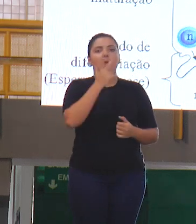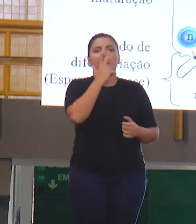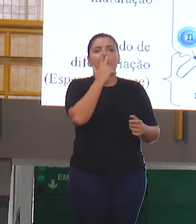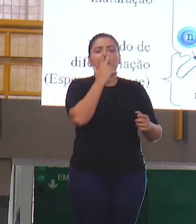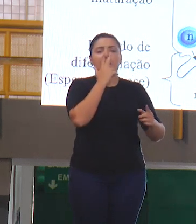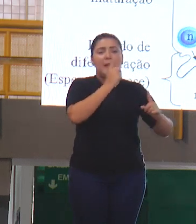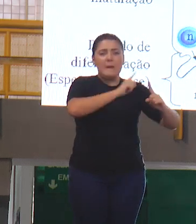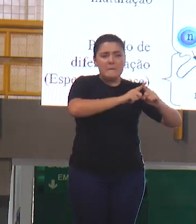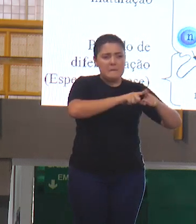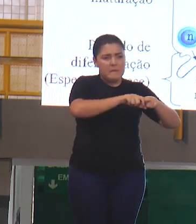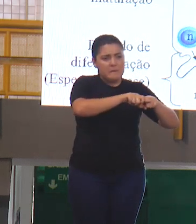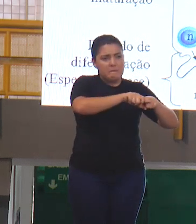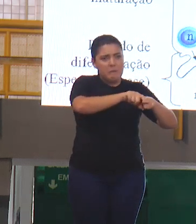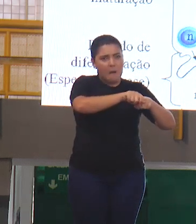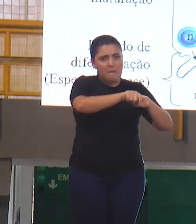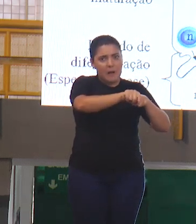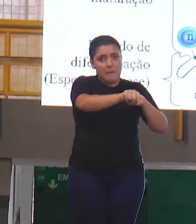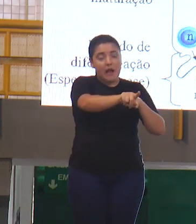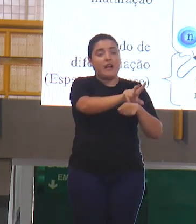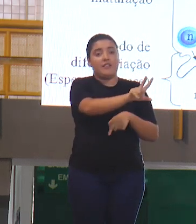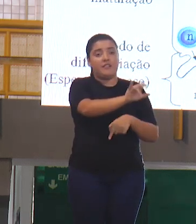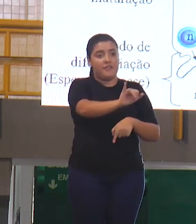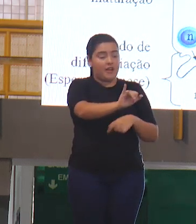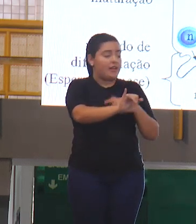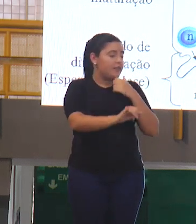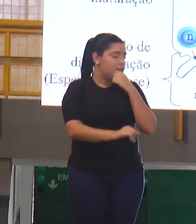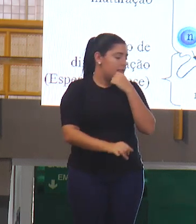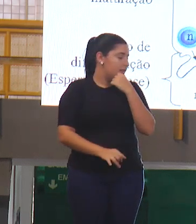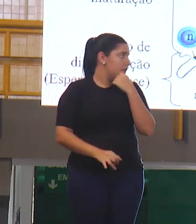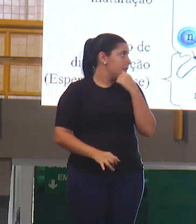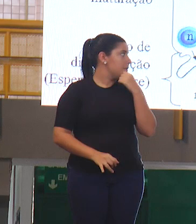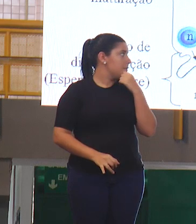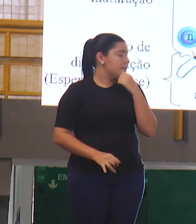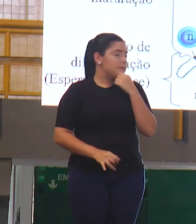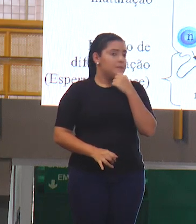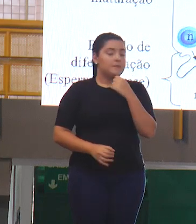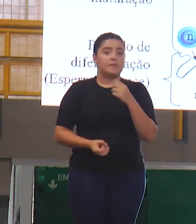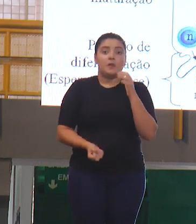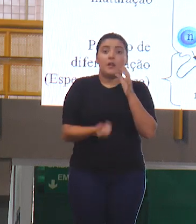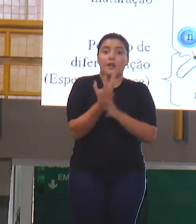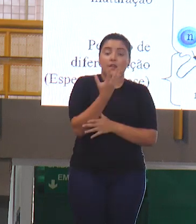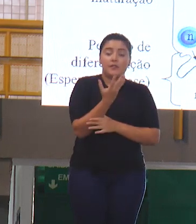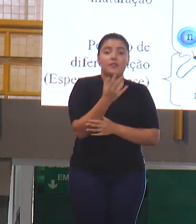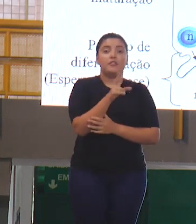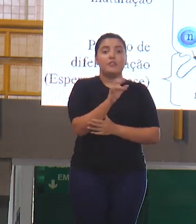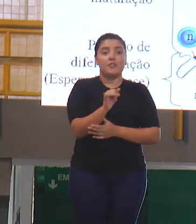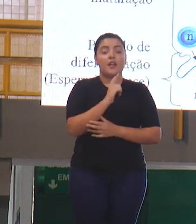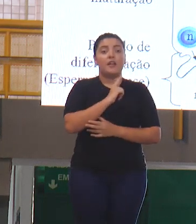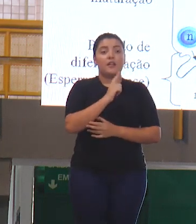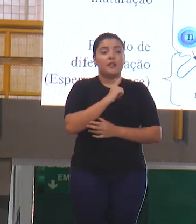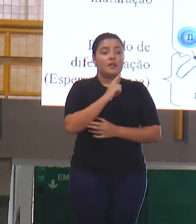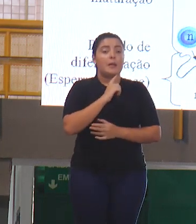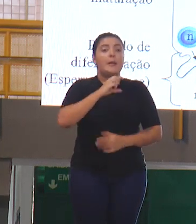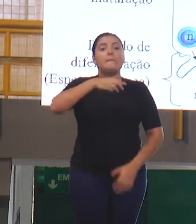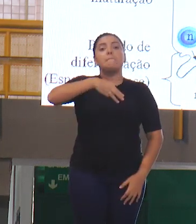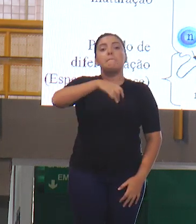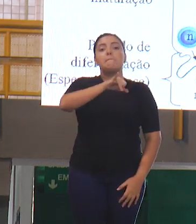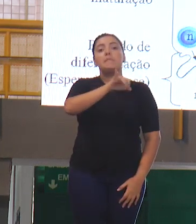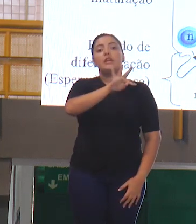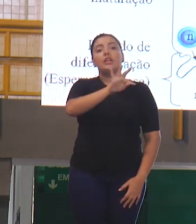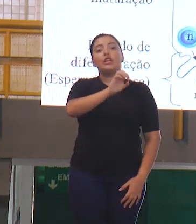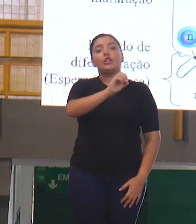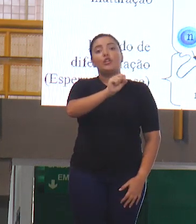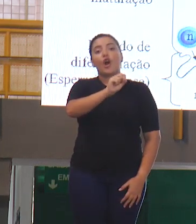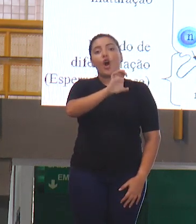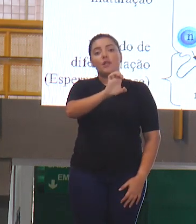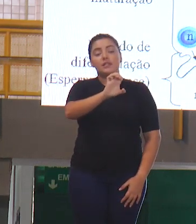das espermatogônias, que é as chamadas células germinativas, ela ocorre por mitose.